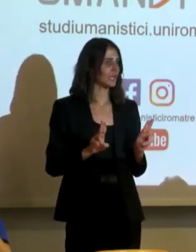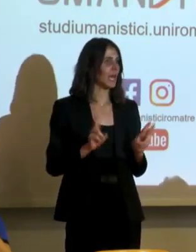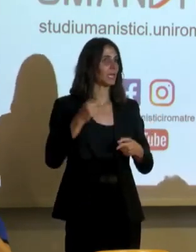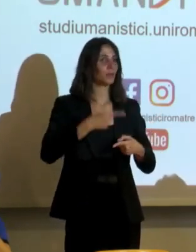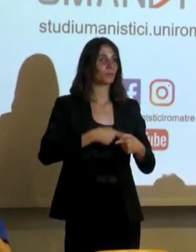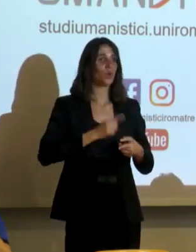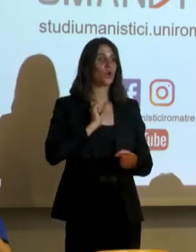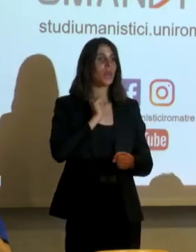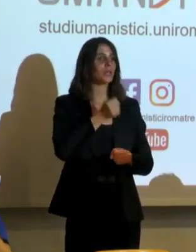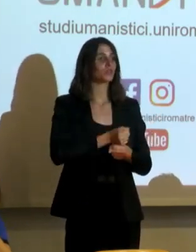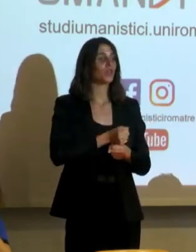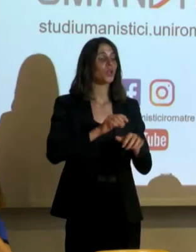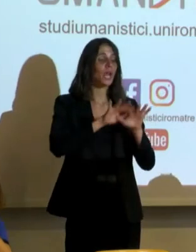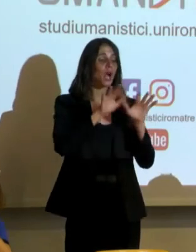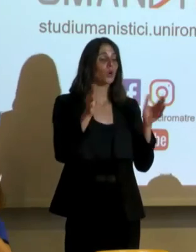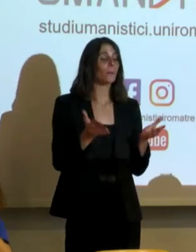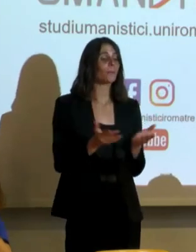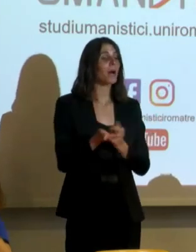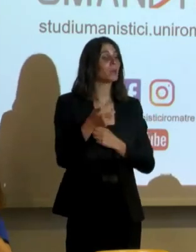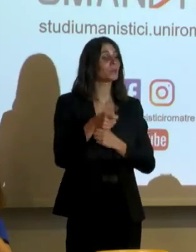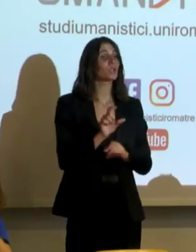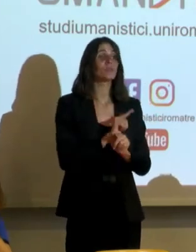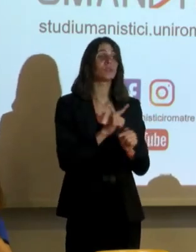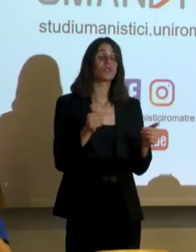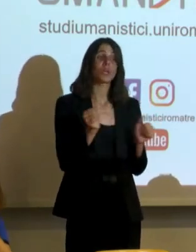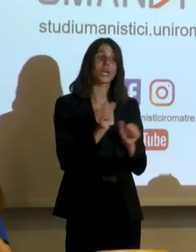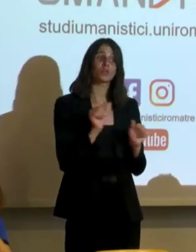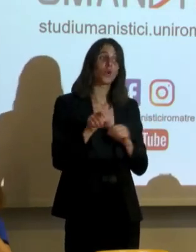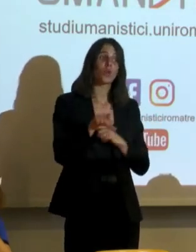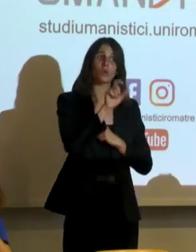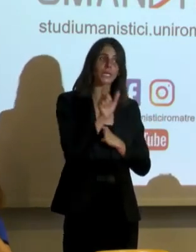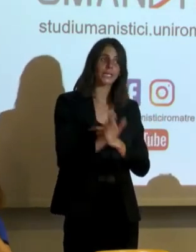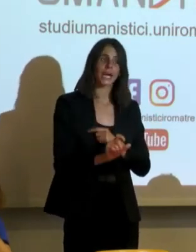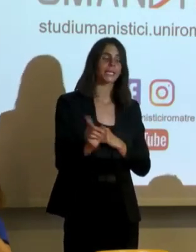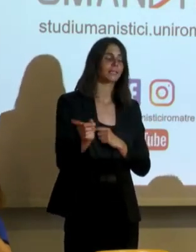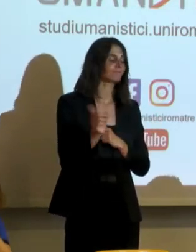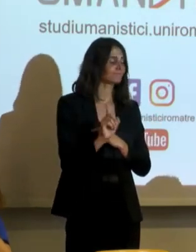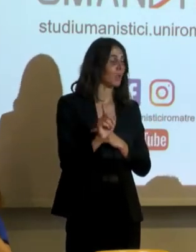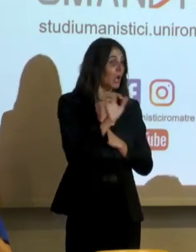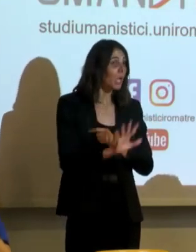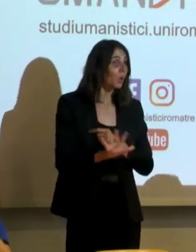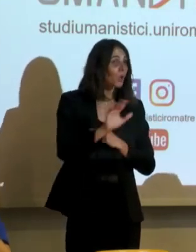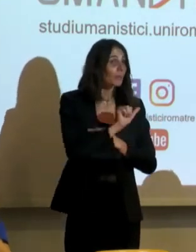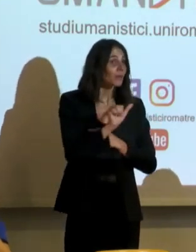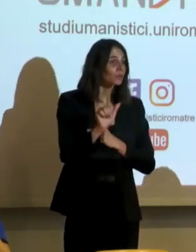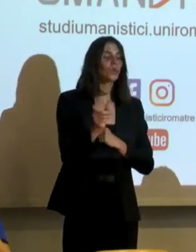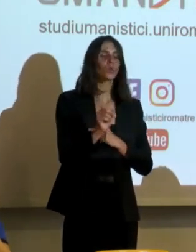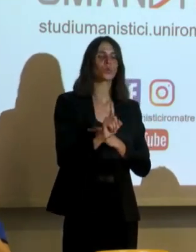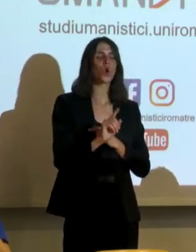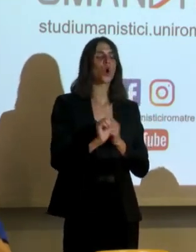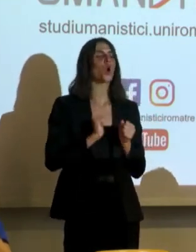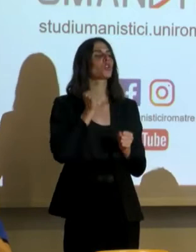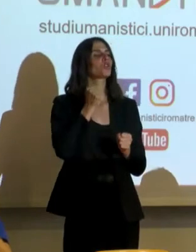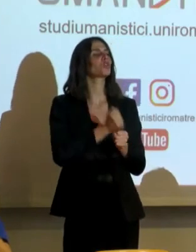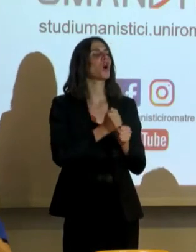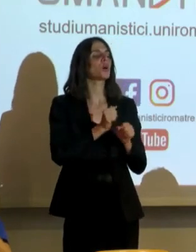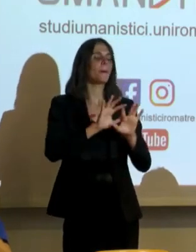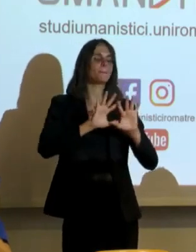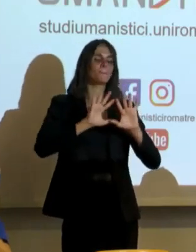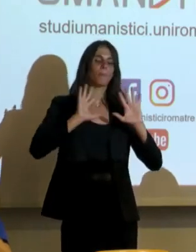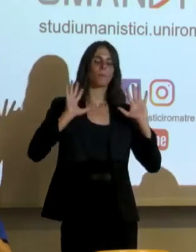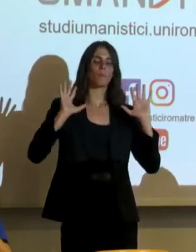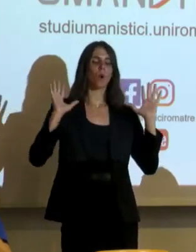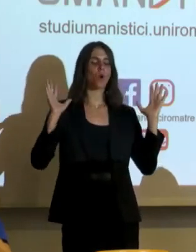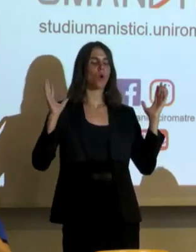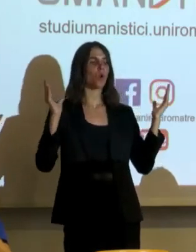storia globale, perché non c'è soltanto la storia d'Italia, non c'è soltanto la storia dell'Europa, ma ci sono storie che sono